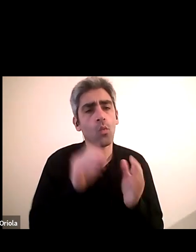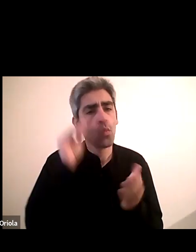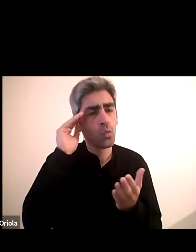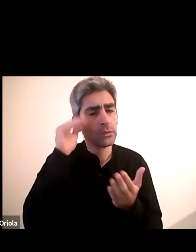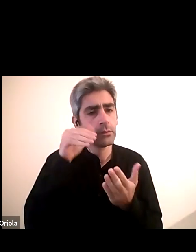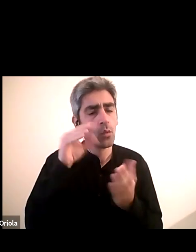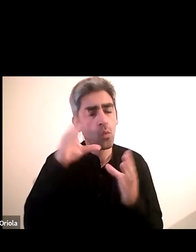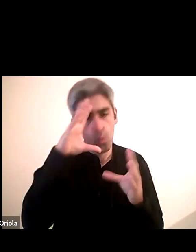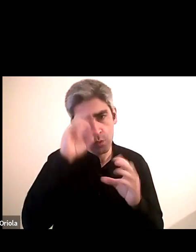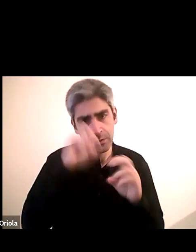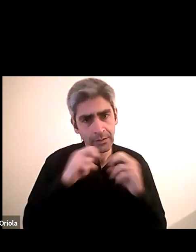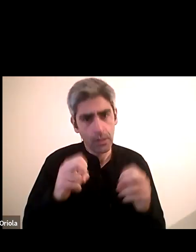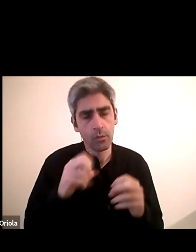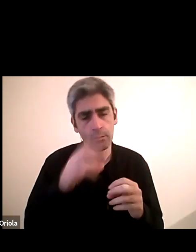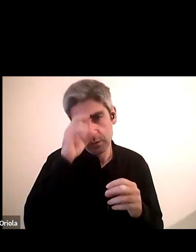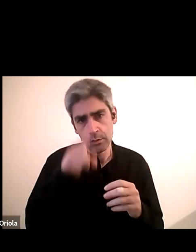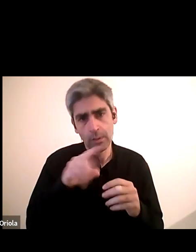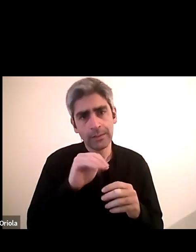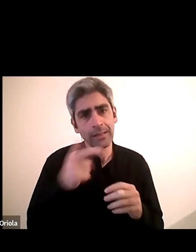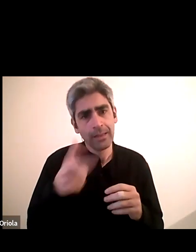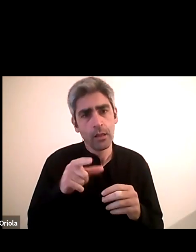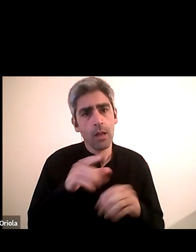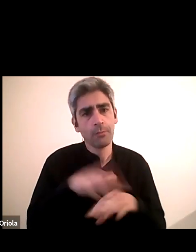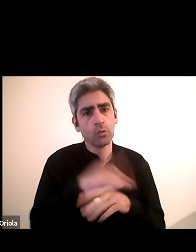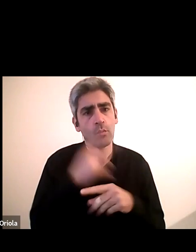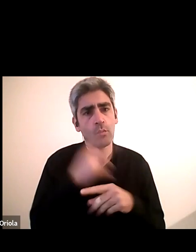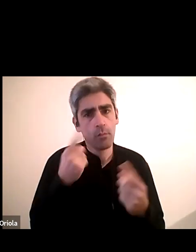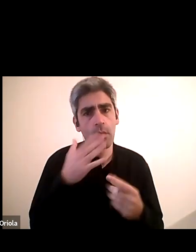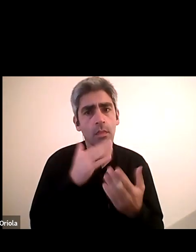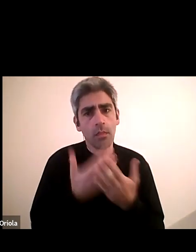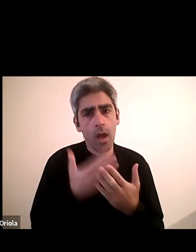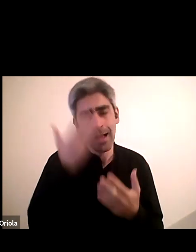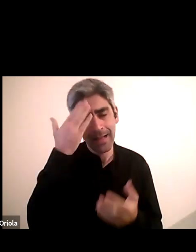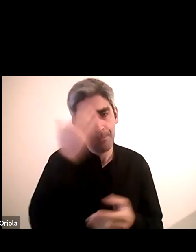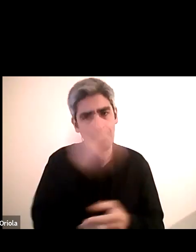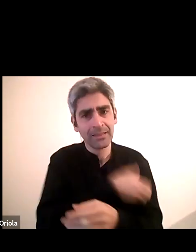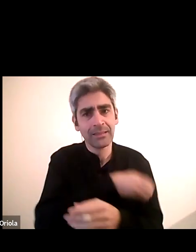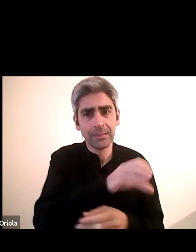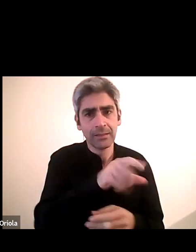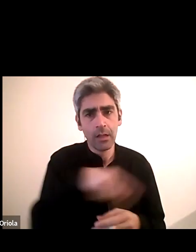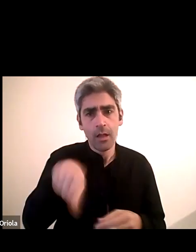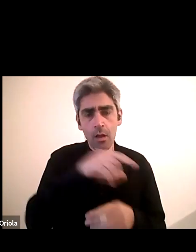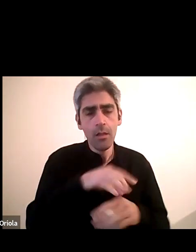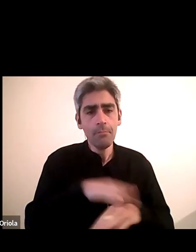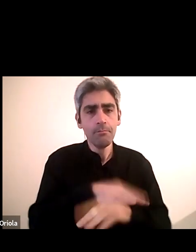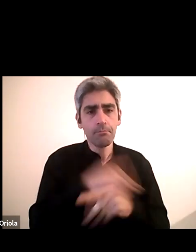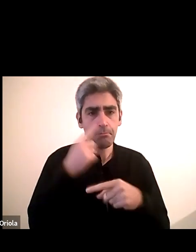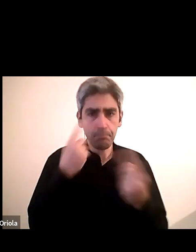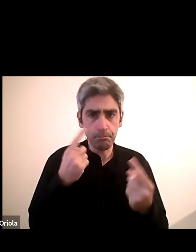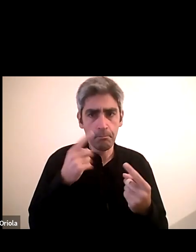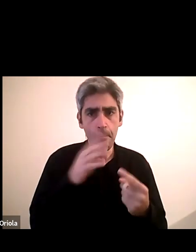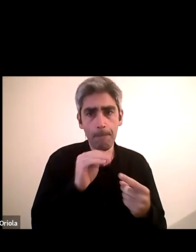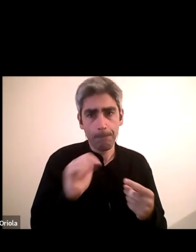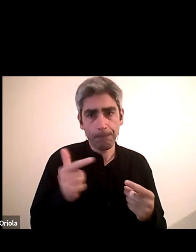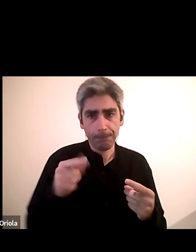para a administração pública, que permite a capacitação dos órgãos da administração pública em